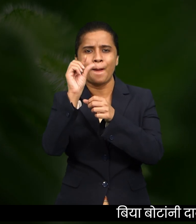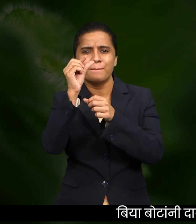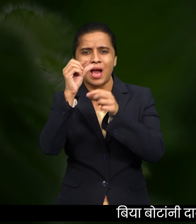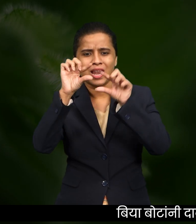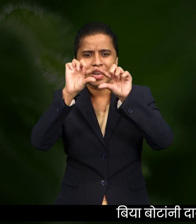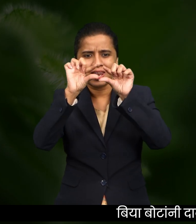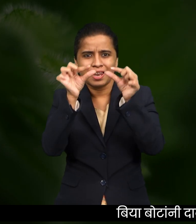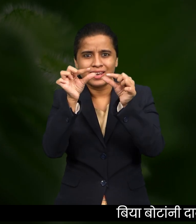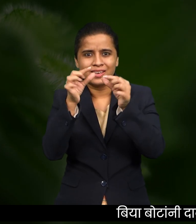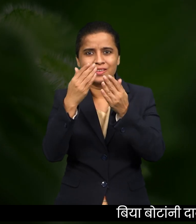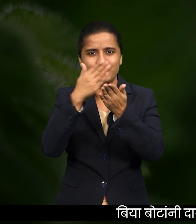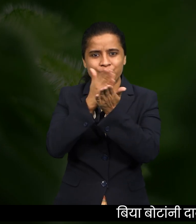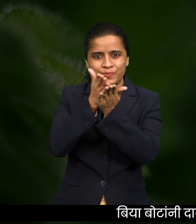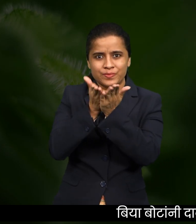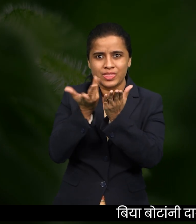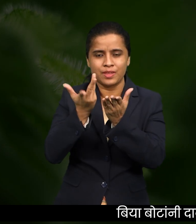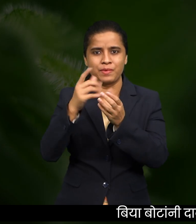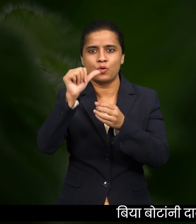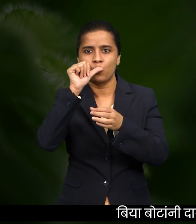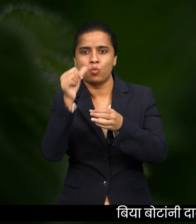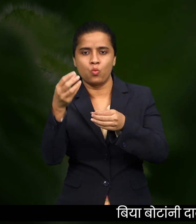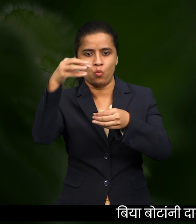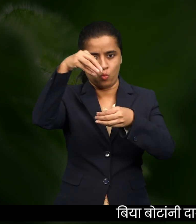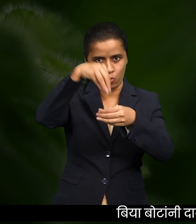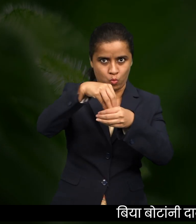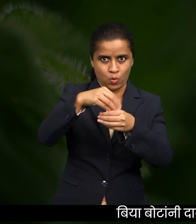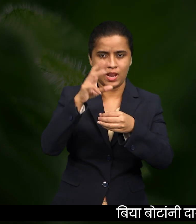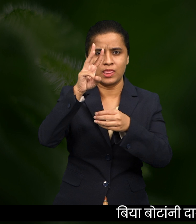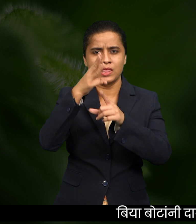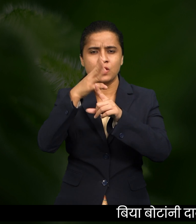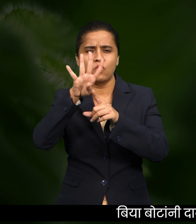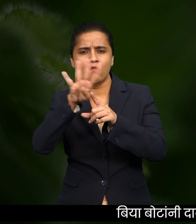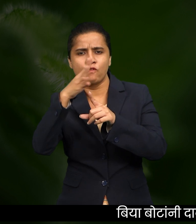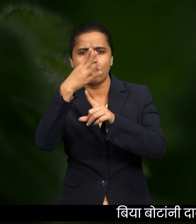बिया बोटांनी दाबून त्यांचे निरीक्षण करा.